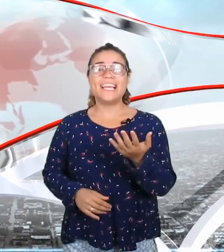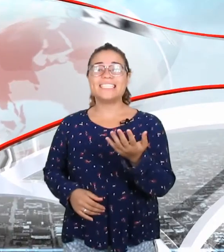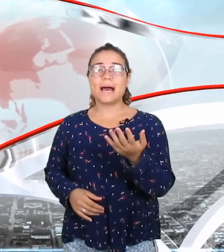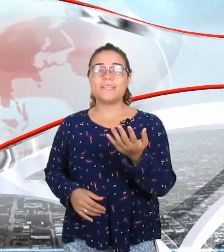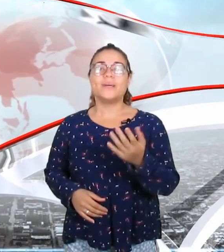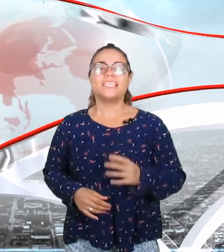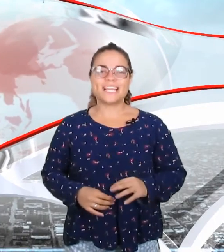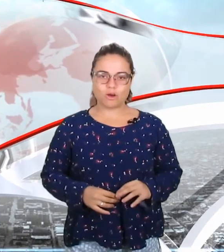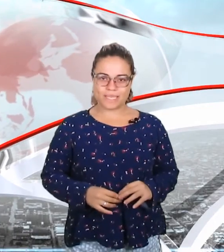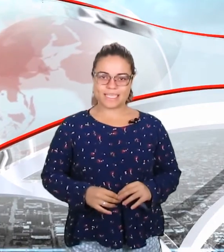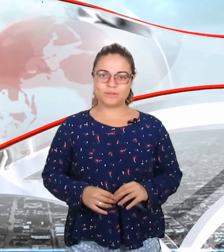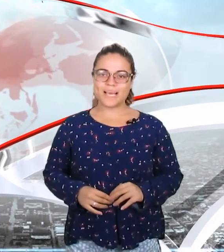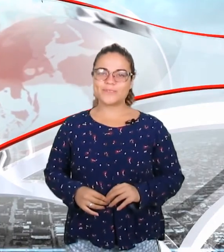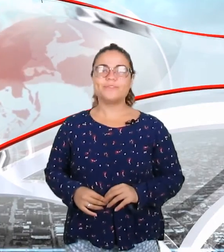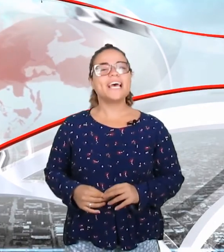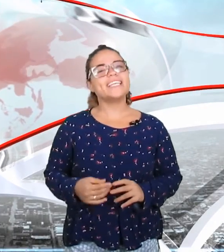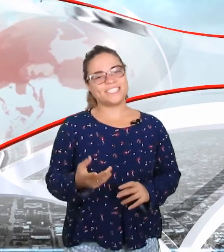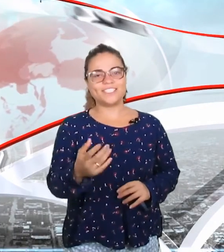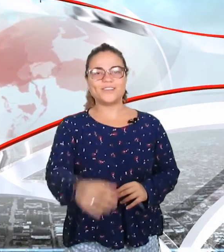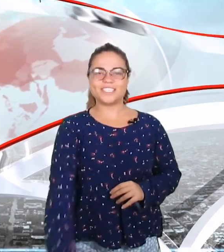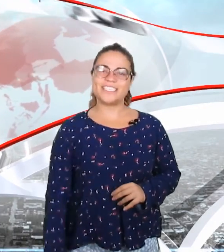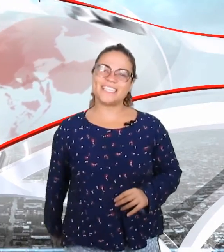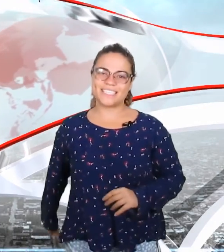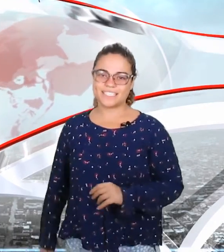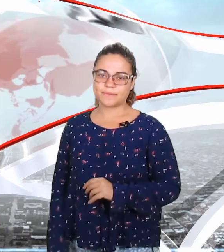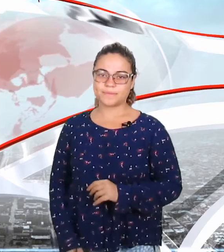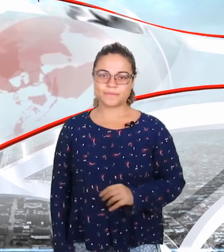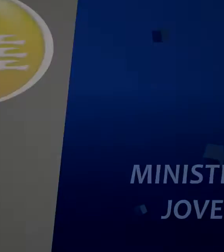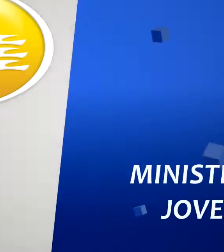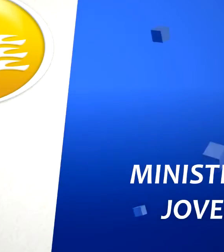Feliz sábado! Está começando mais um Jardim de Notícias.